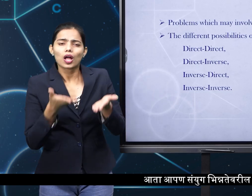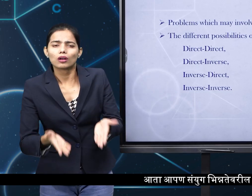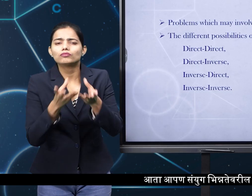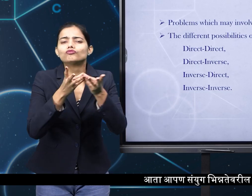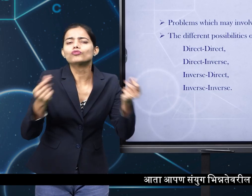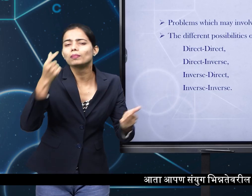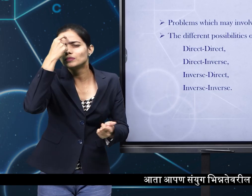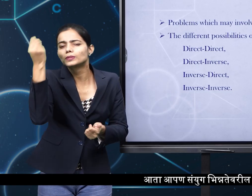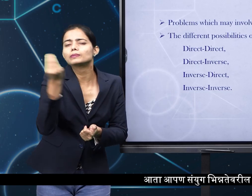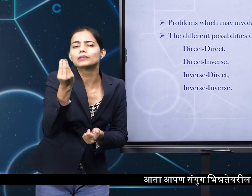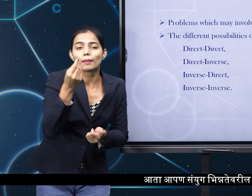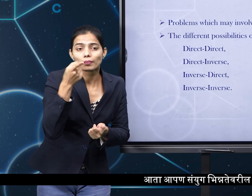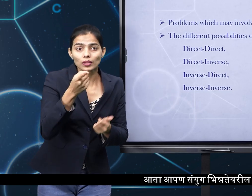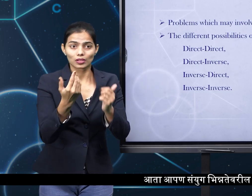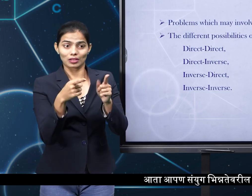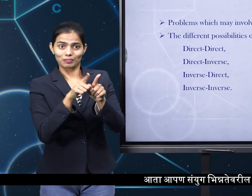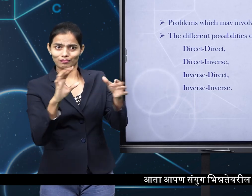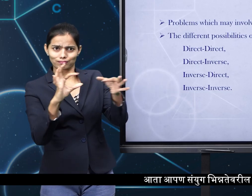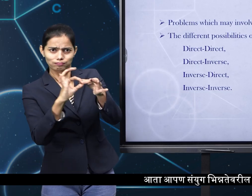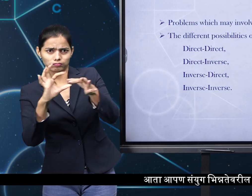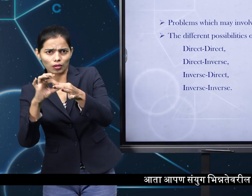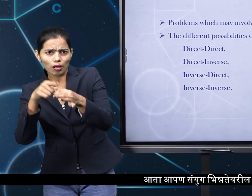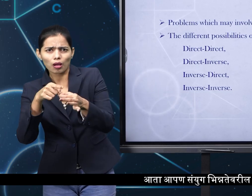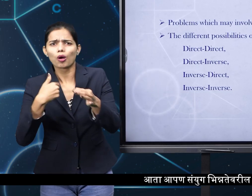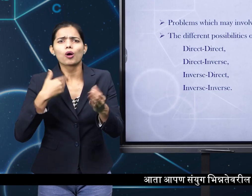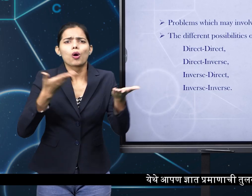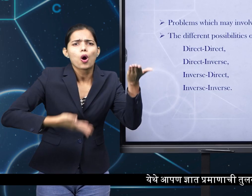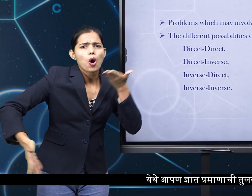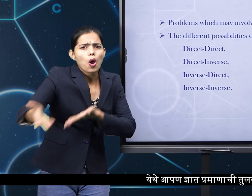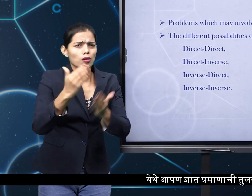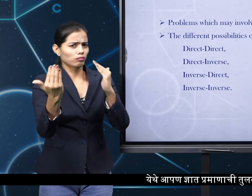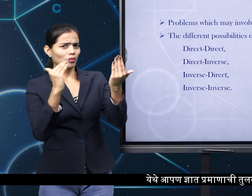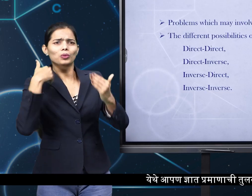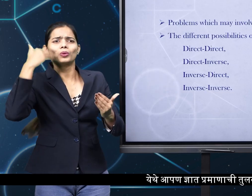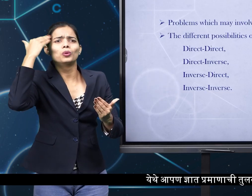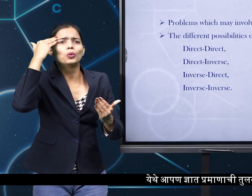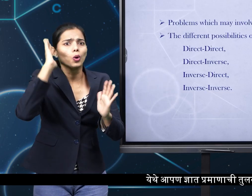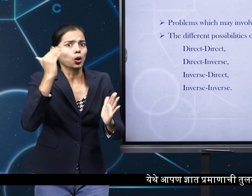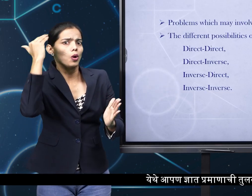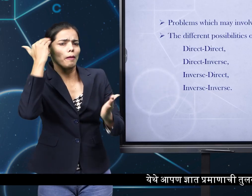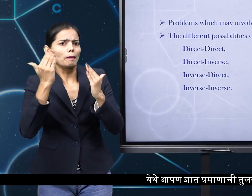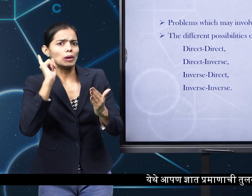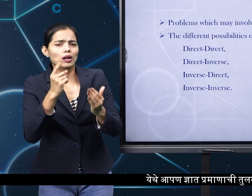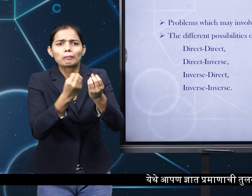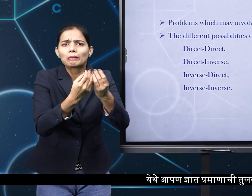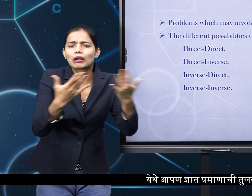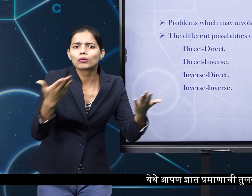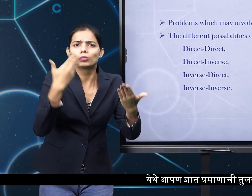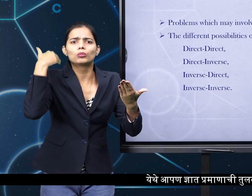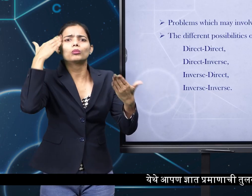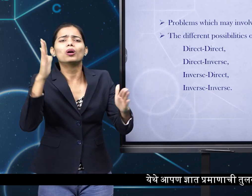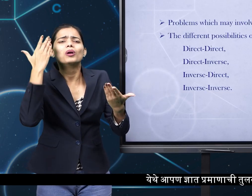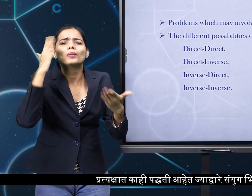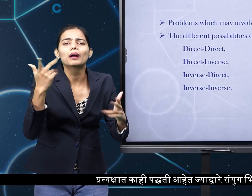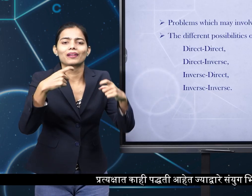आता आपण संयुक्त भिन्नतेवरील काही समस्या सोडवूया. येथे आपण ज्ञात प्रमाणांची तुलना अज्ञात